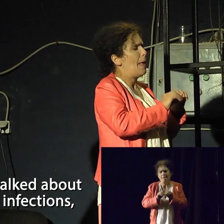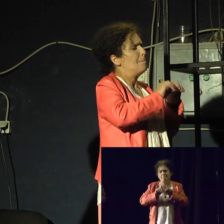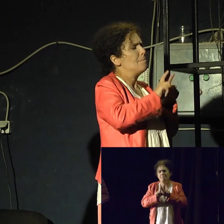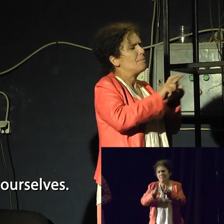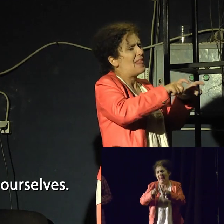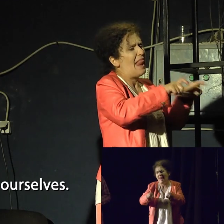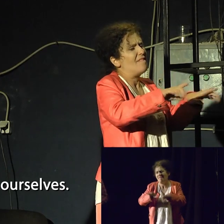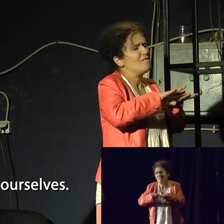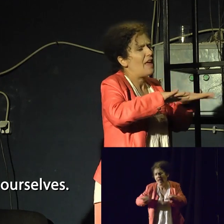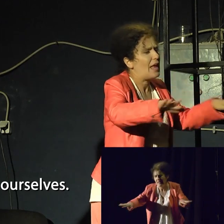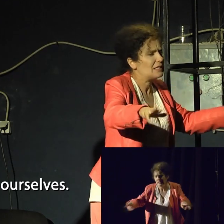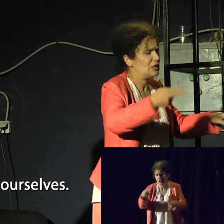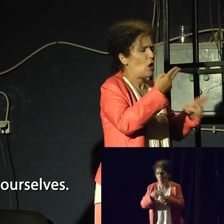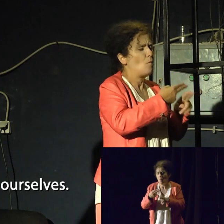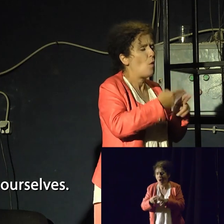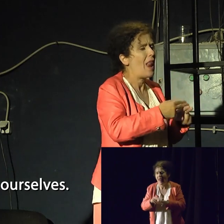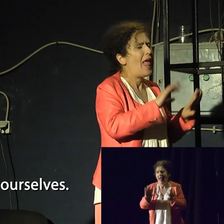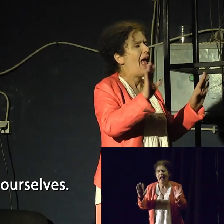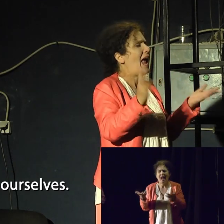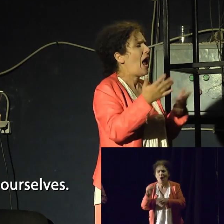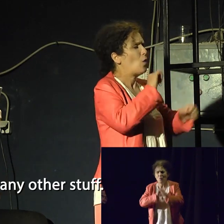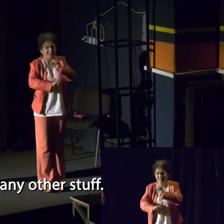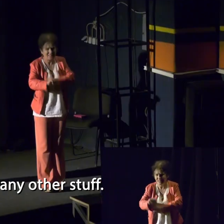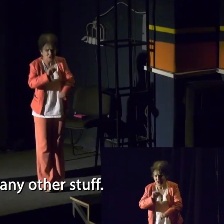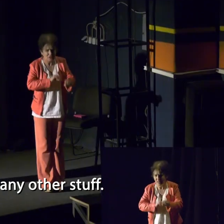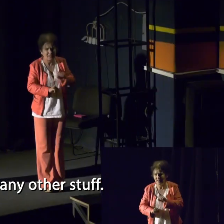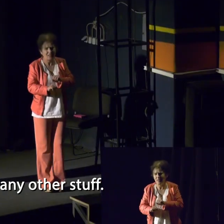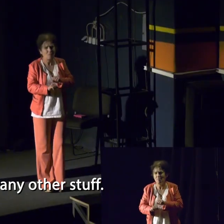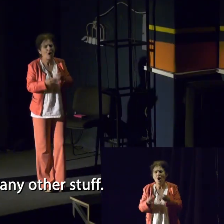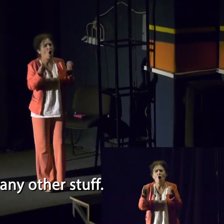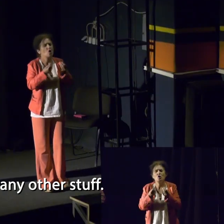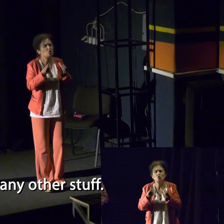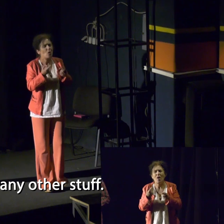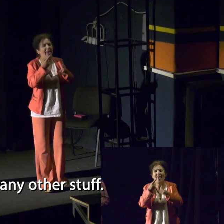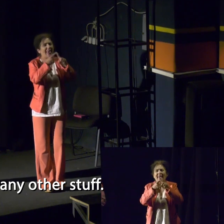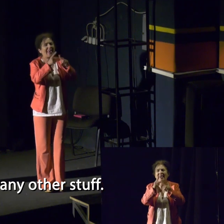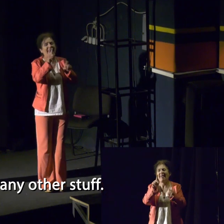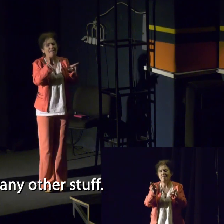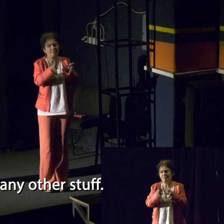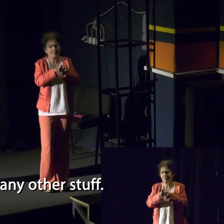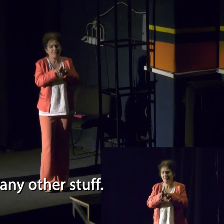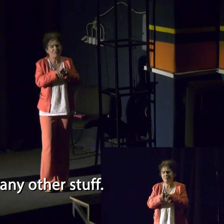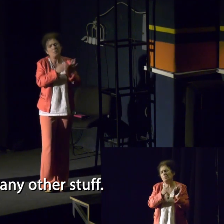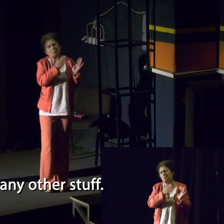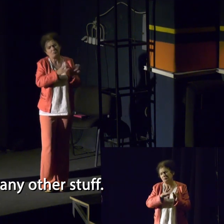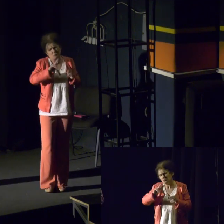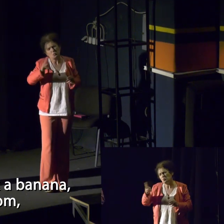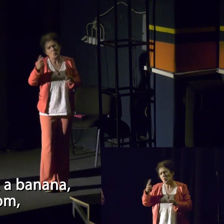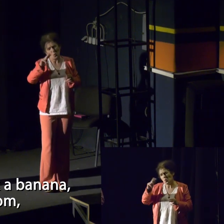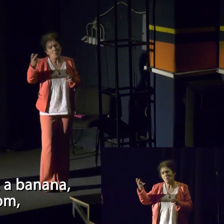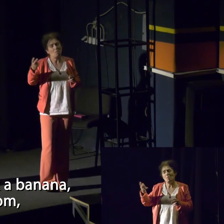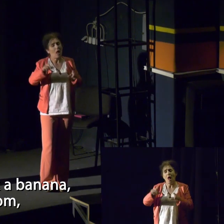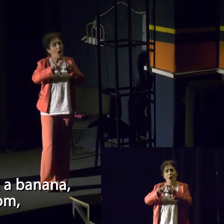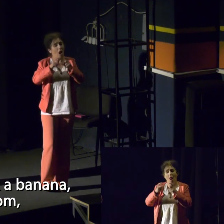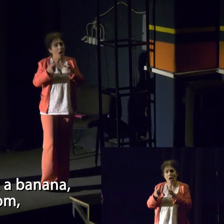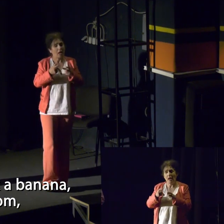инфекции. Ни зборува за како да се заштитиме, за што е хив. И еден ред други работи. И на